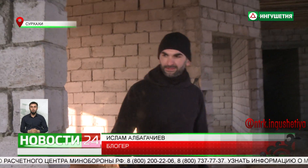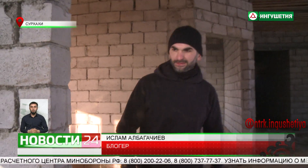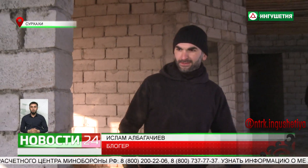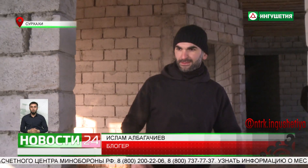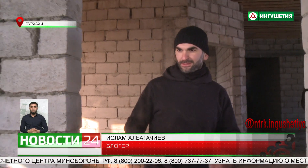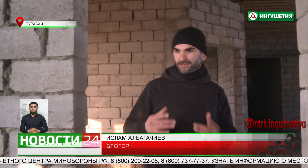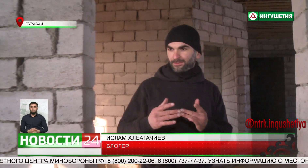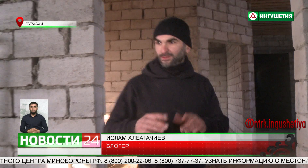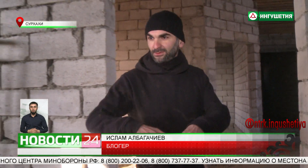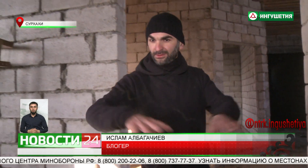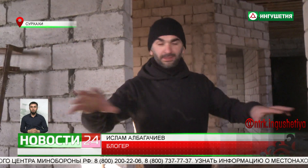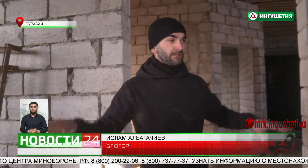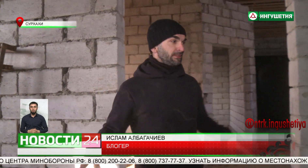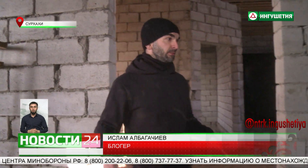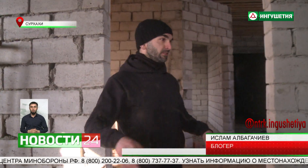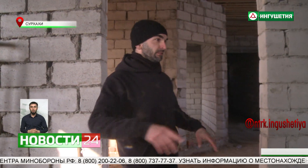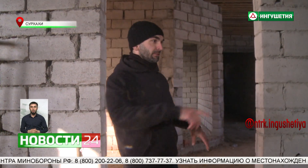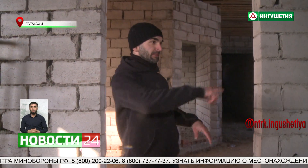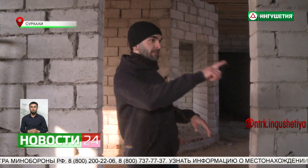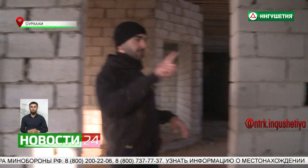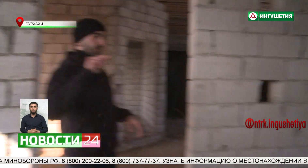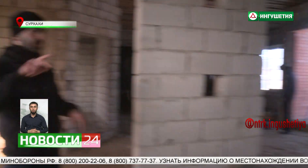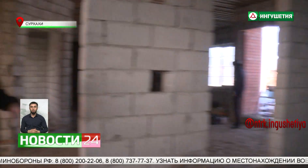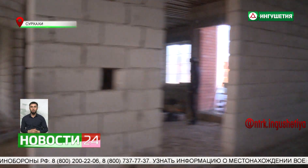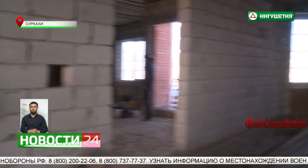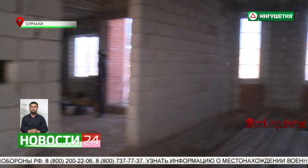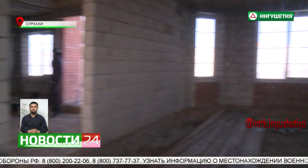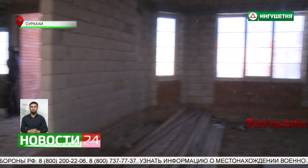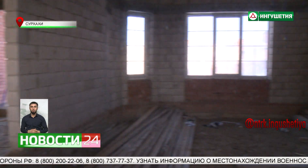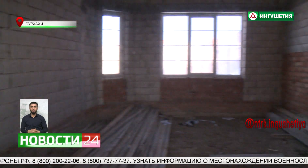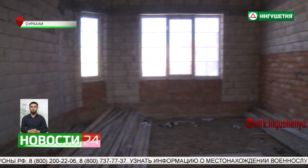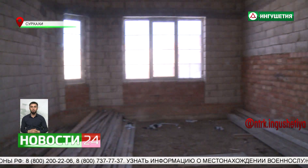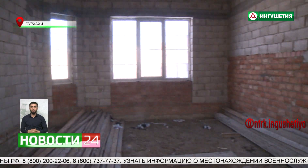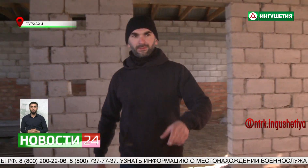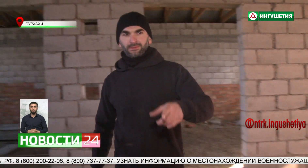моя спальня и чуть дальше зал. Между ними мне осталось возвести перегородку.